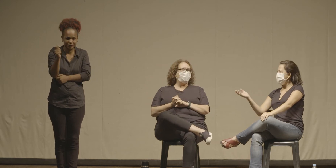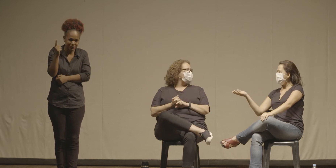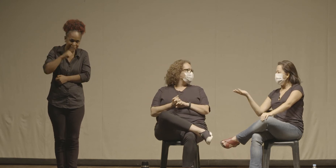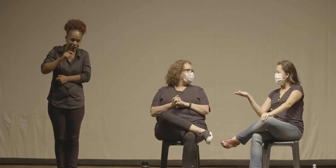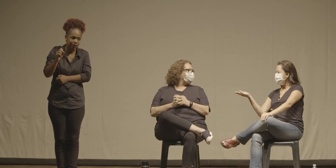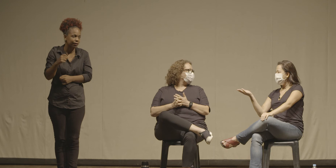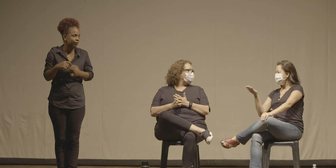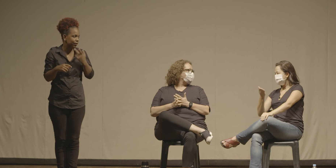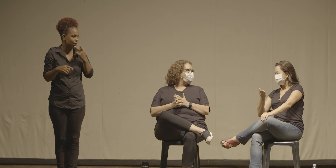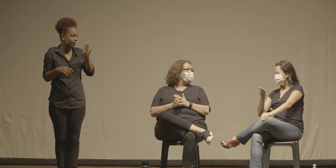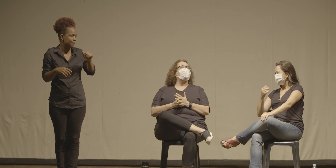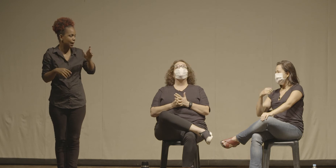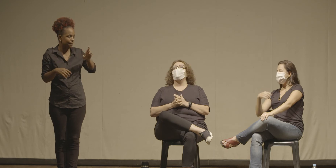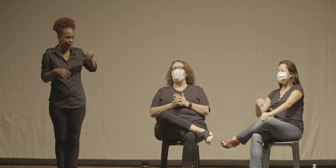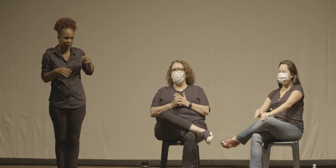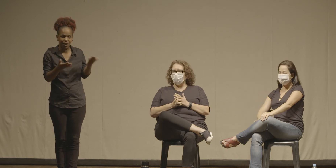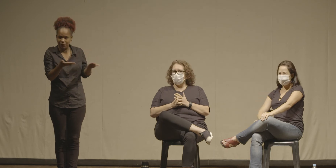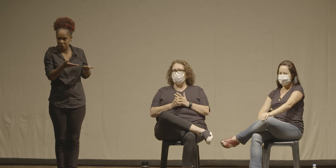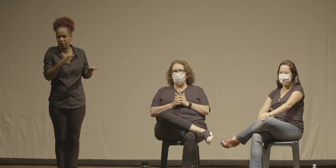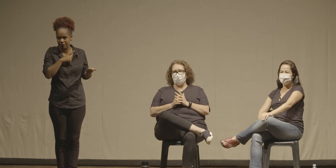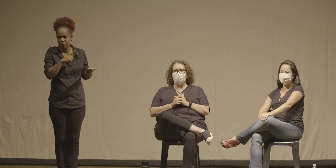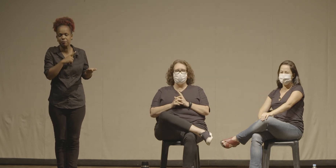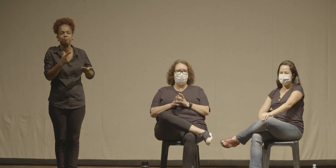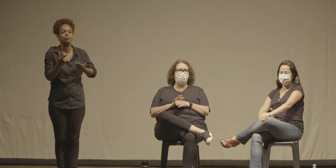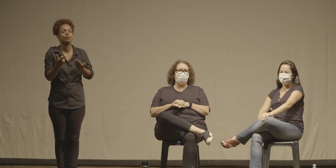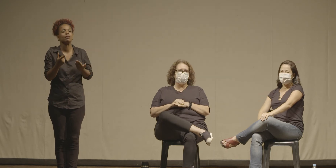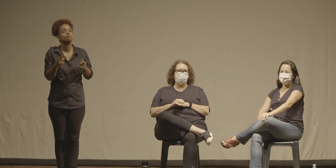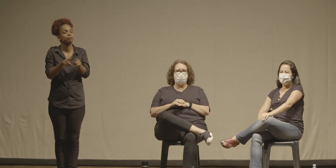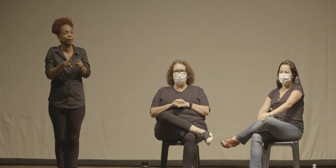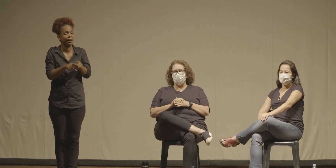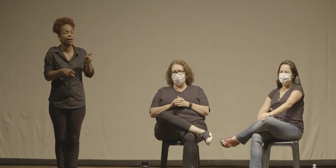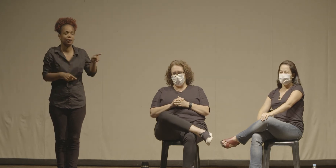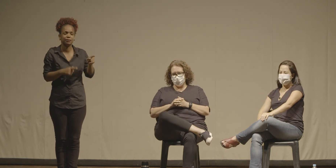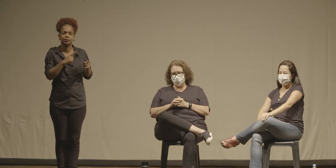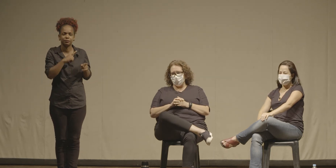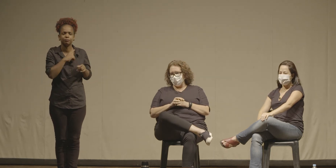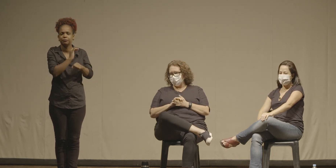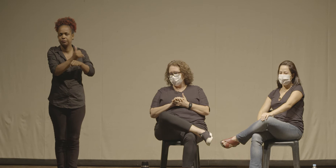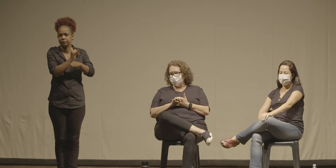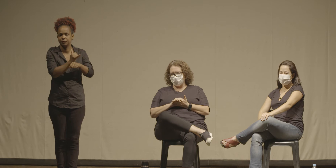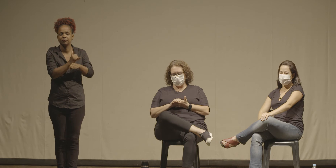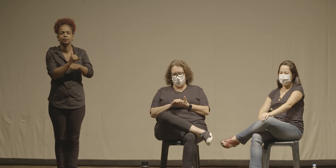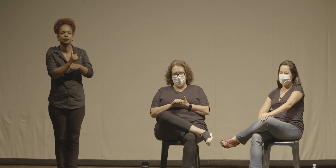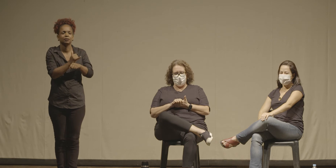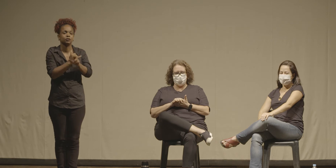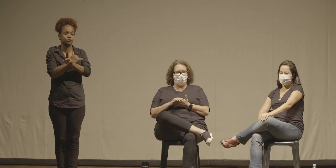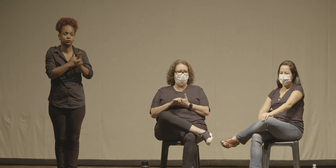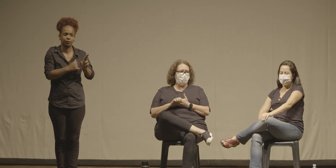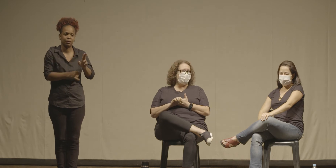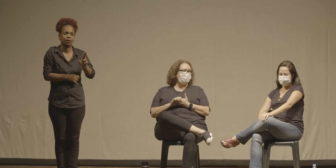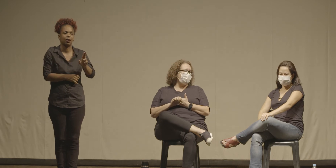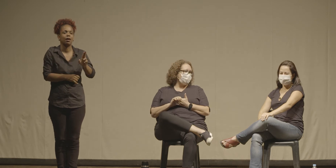Estamos agora com a Bárbara. Estamos com a Bárbara em pré, né, com o documentário dela do